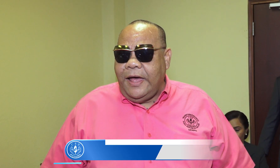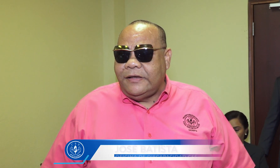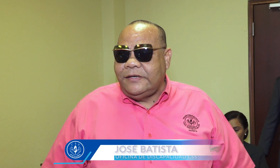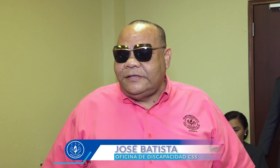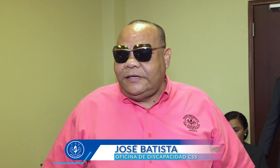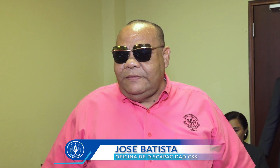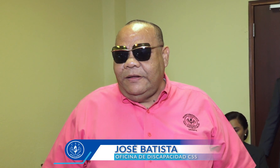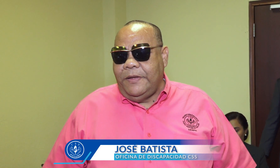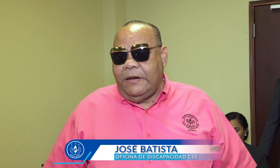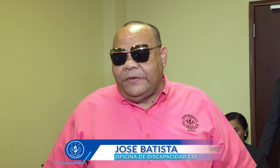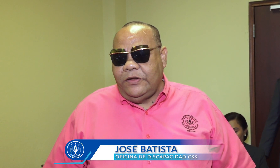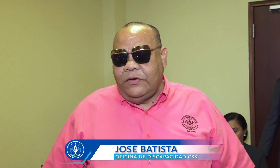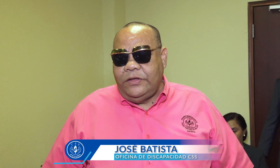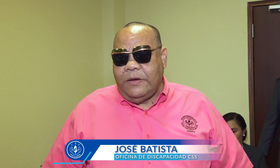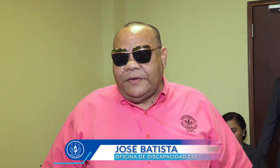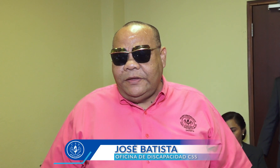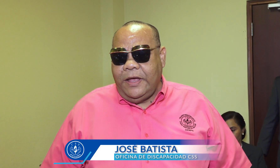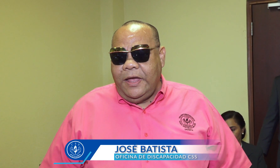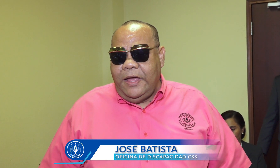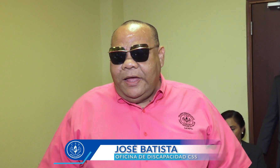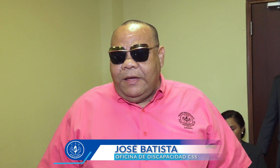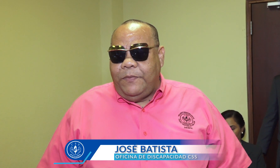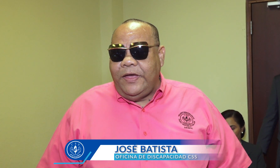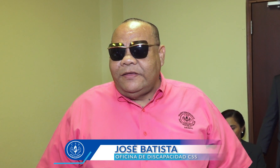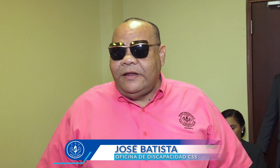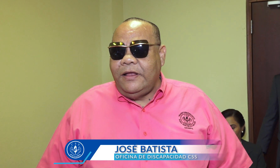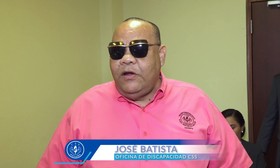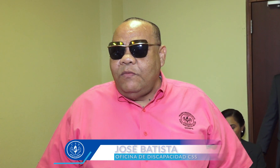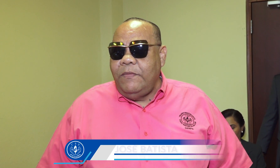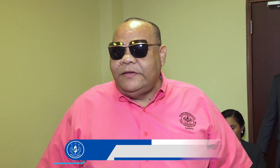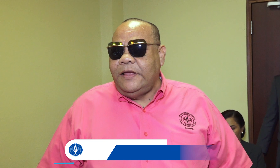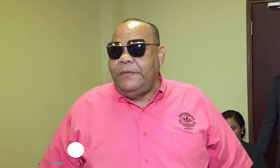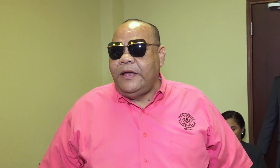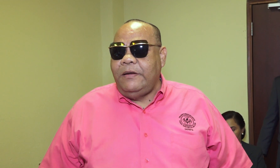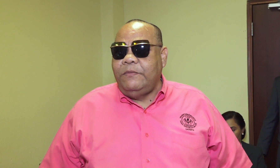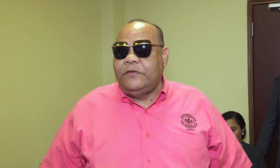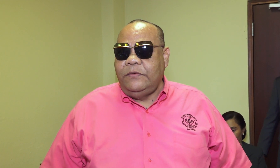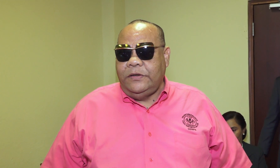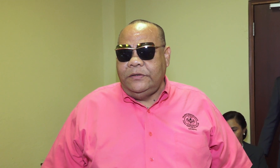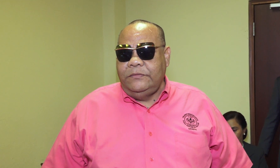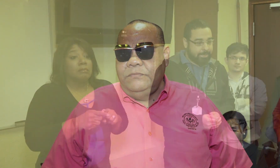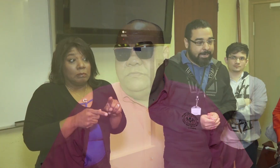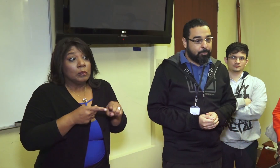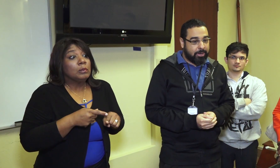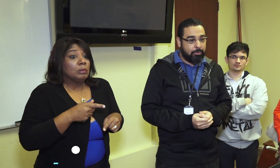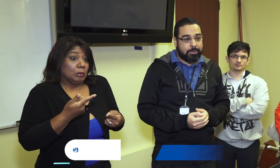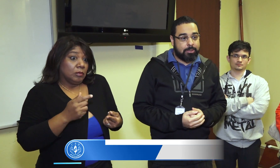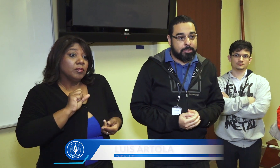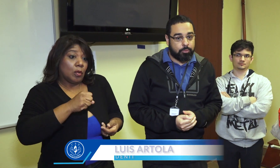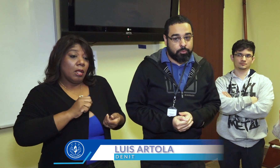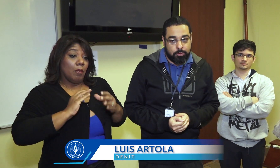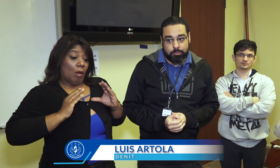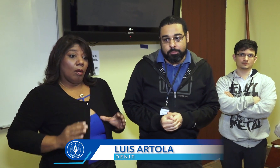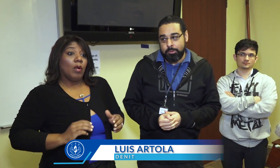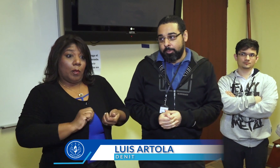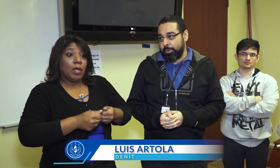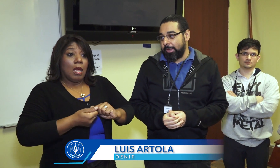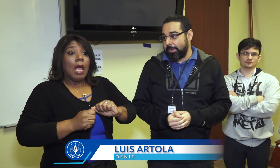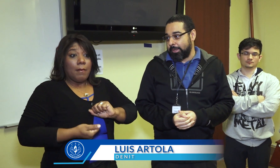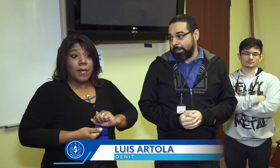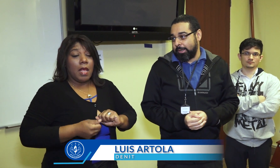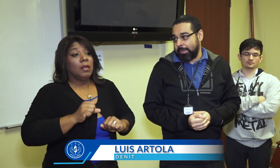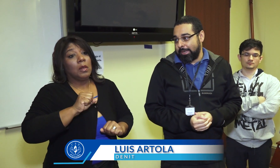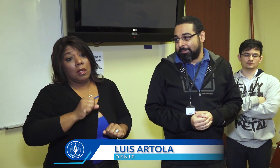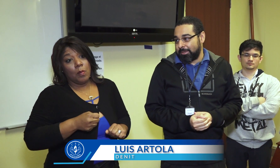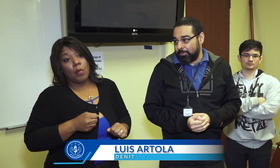página accesible para las personas con discapacidad puede ser lo más amigable posible. Queremos que nuestra institución